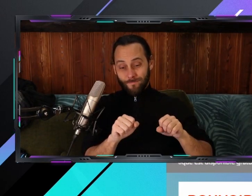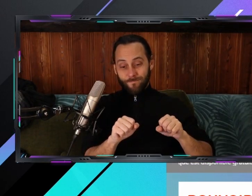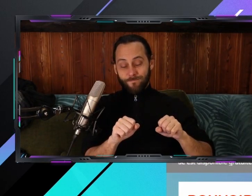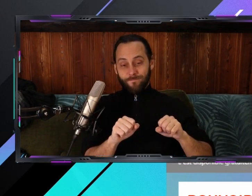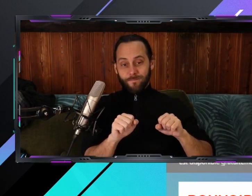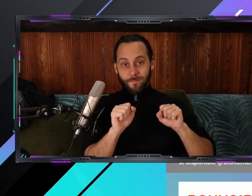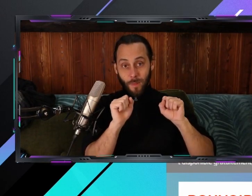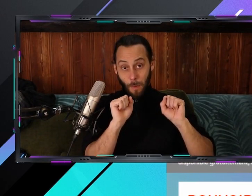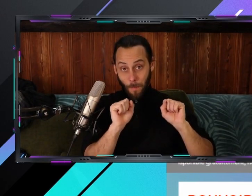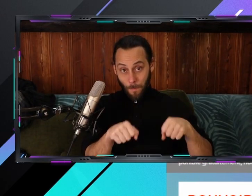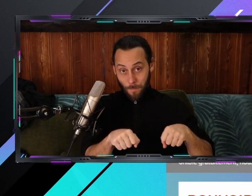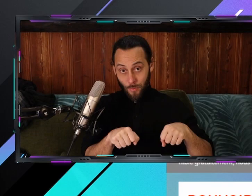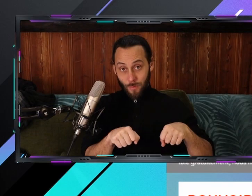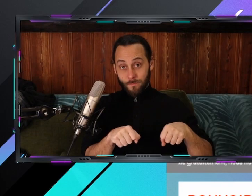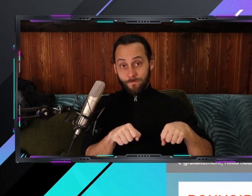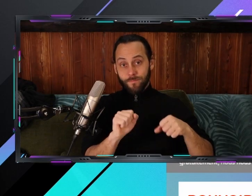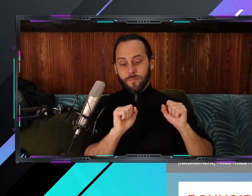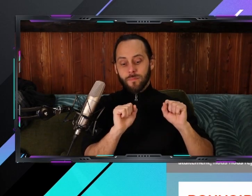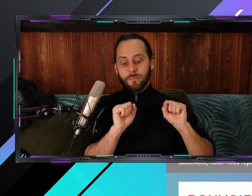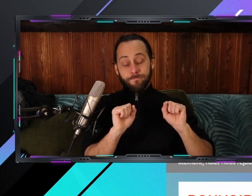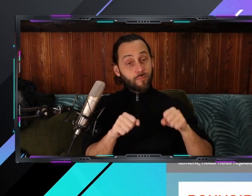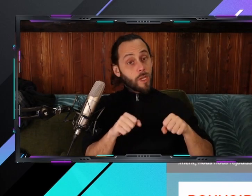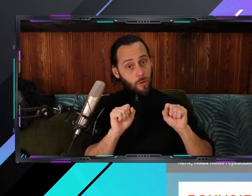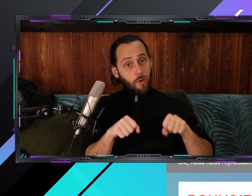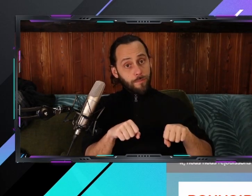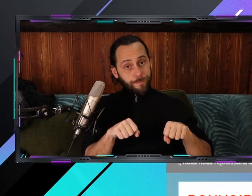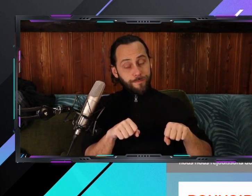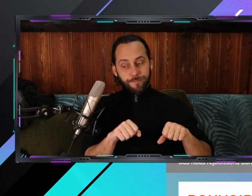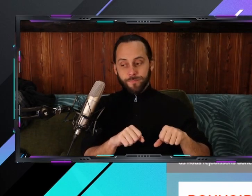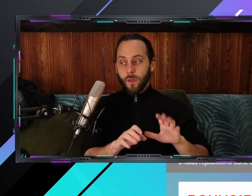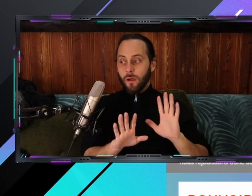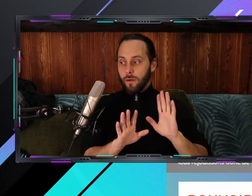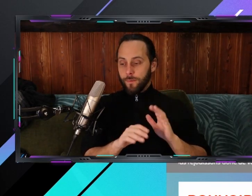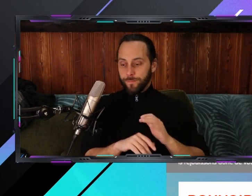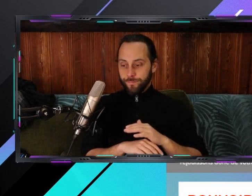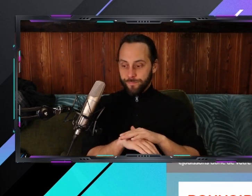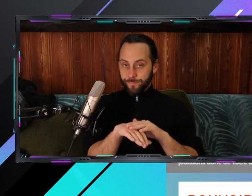fois. Peu. D'accord.